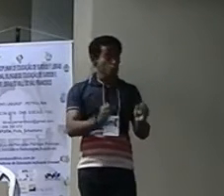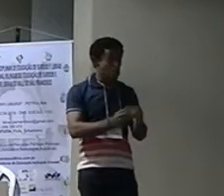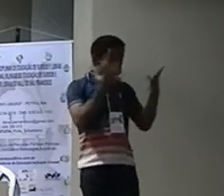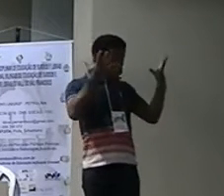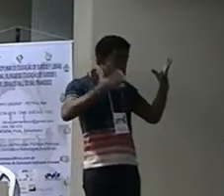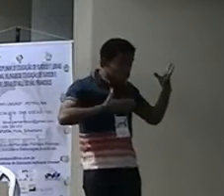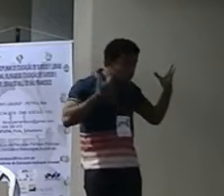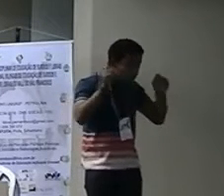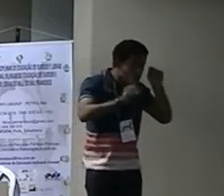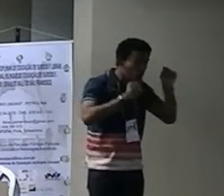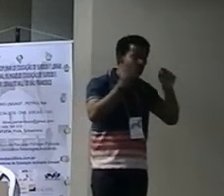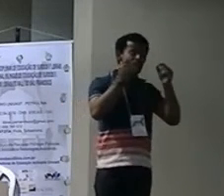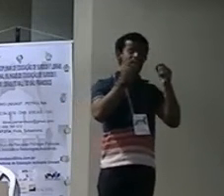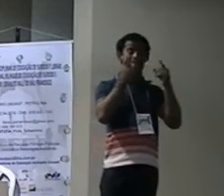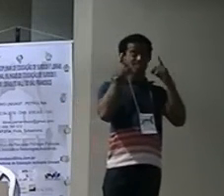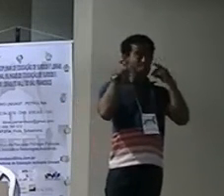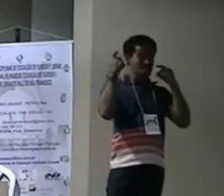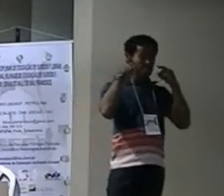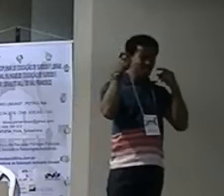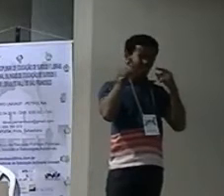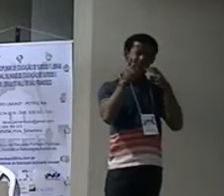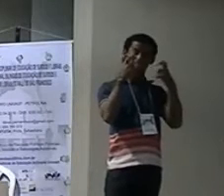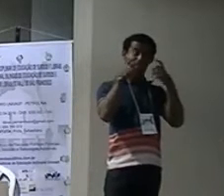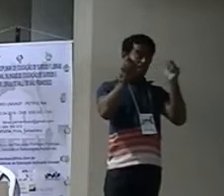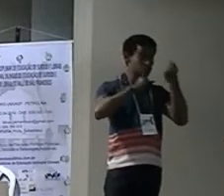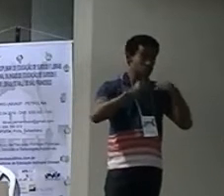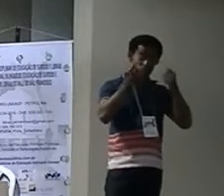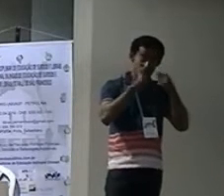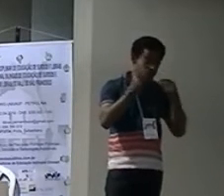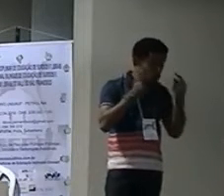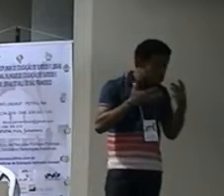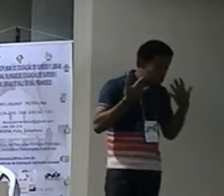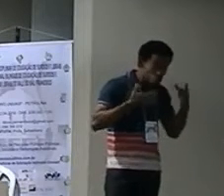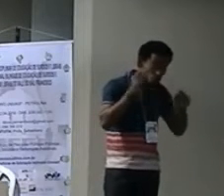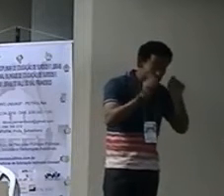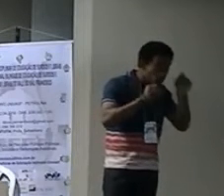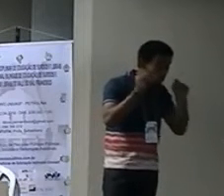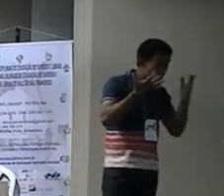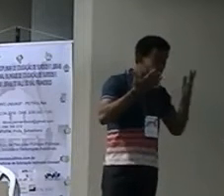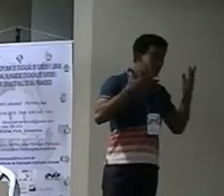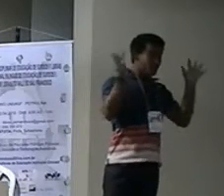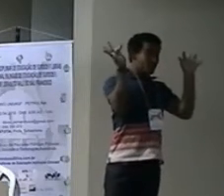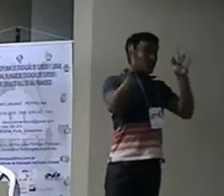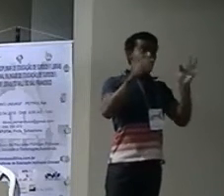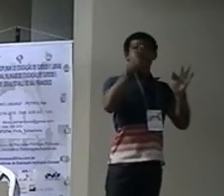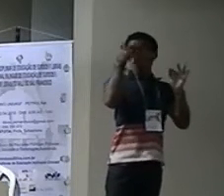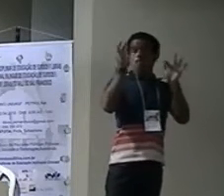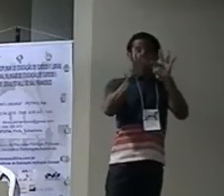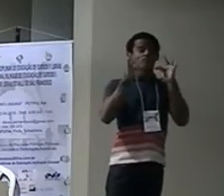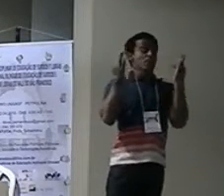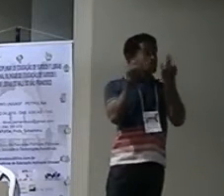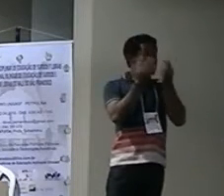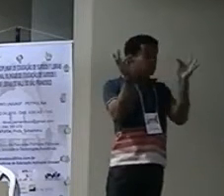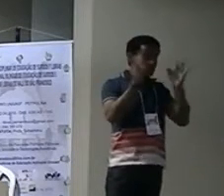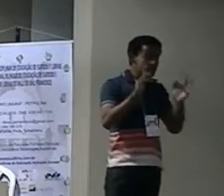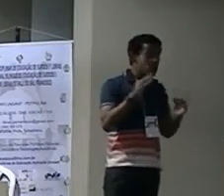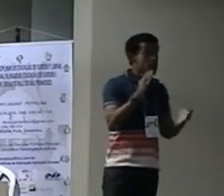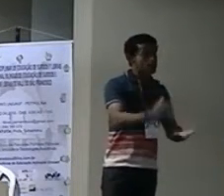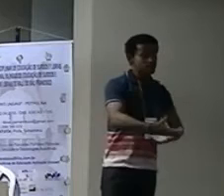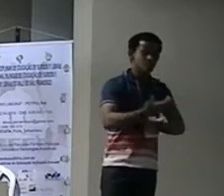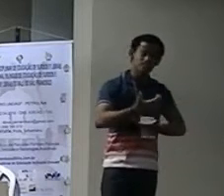estava morto e colocou dentro da caixa de sapato. Aí depois de dois dias viu que